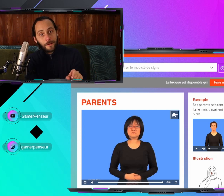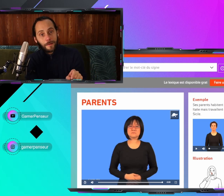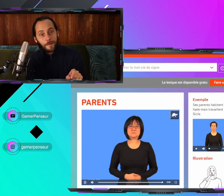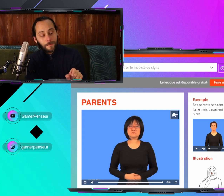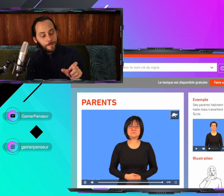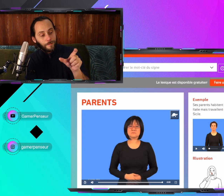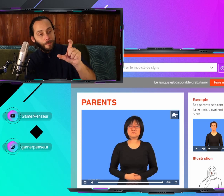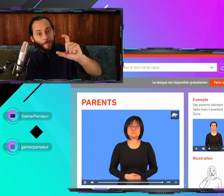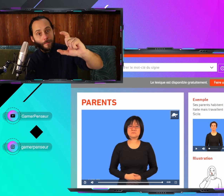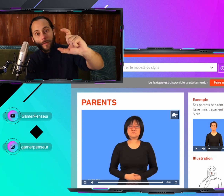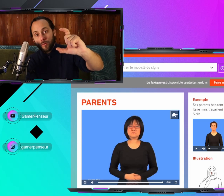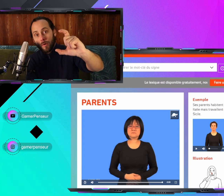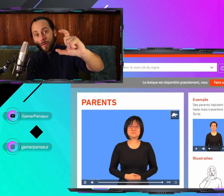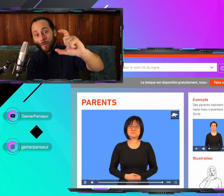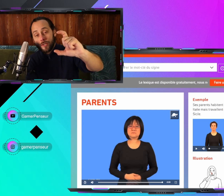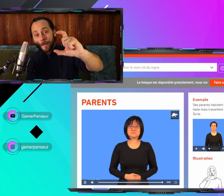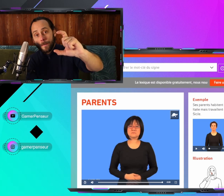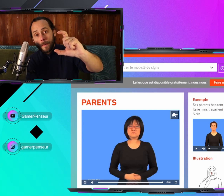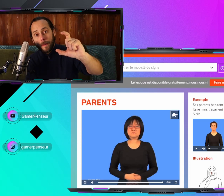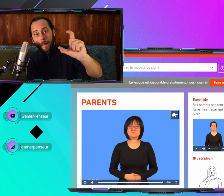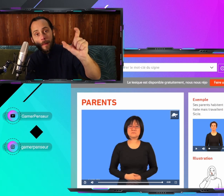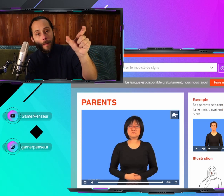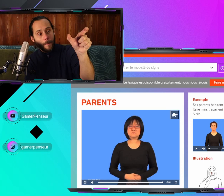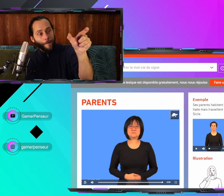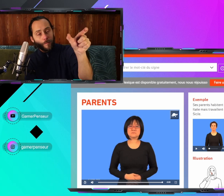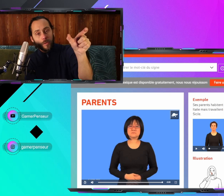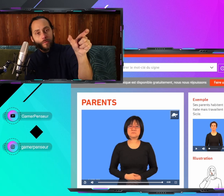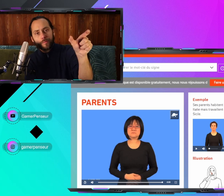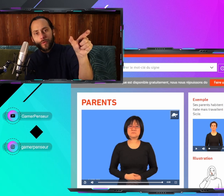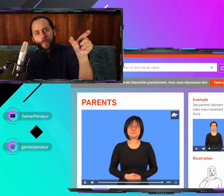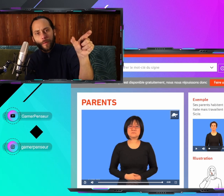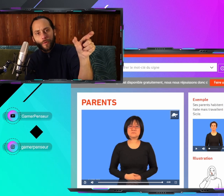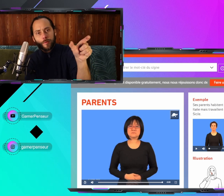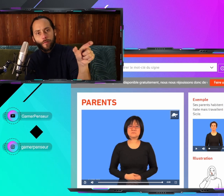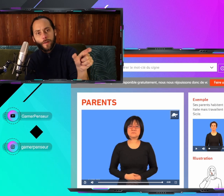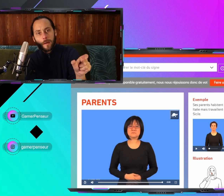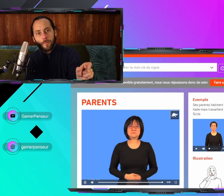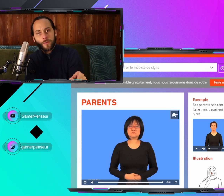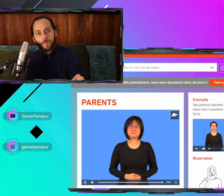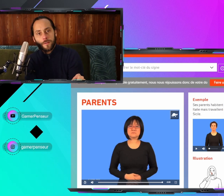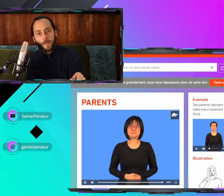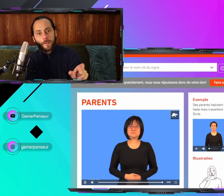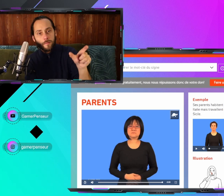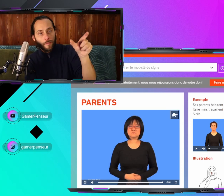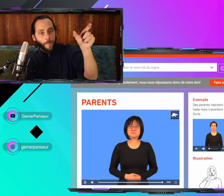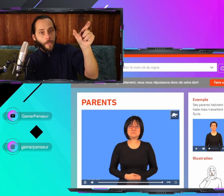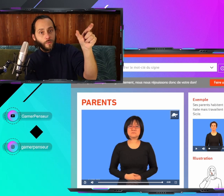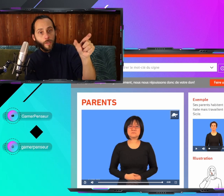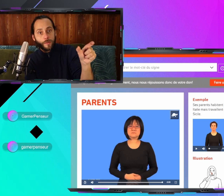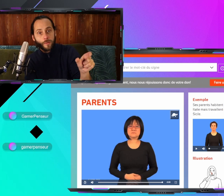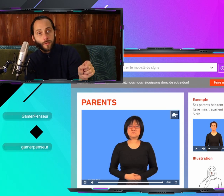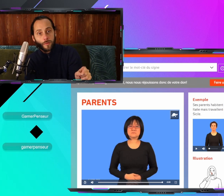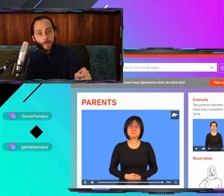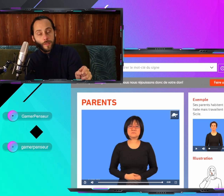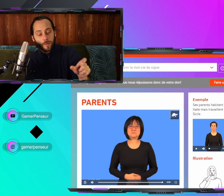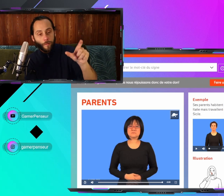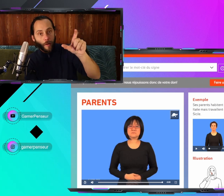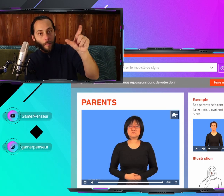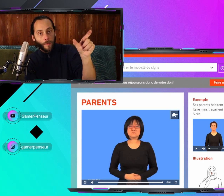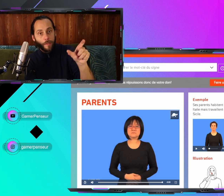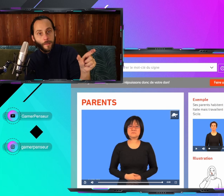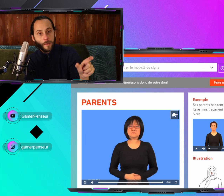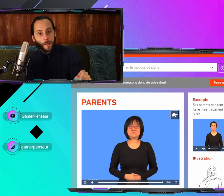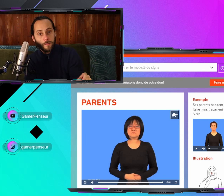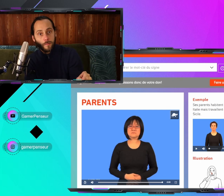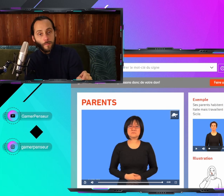Italie, doigt en crochet. Je pense que c'est un peu comme si on fait la botte de l'Italie. Puis après, les doigts, ils se